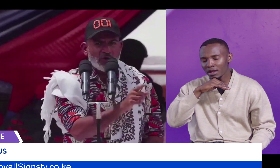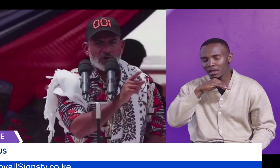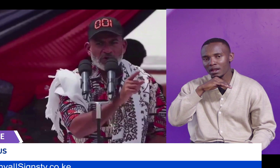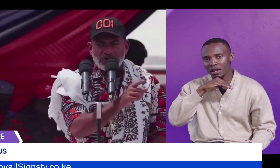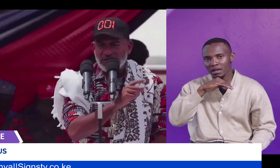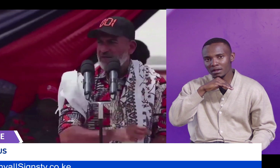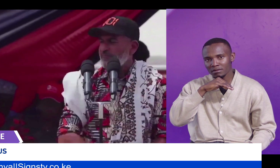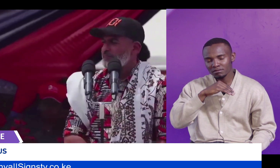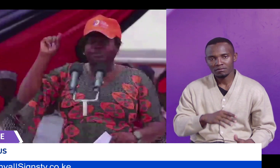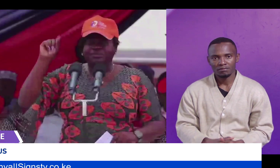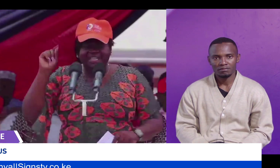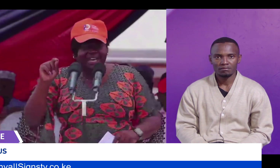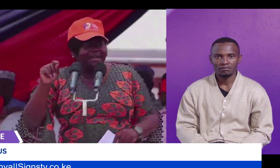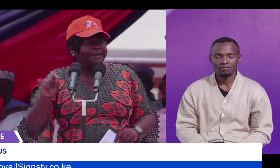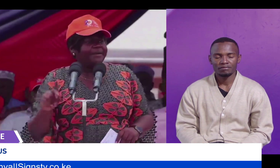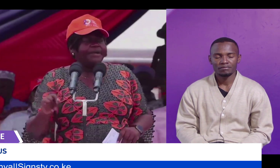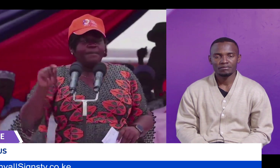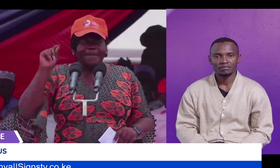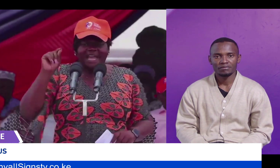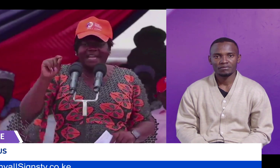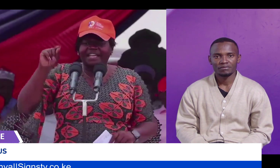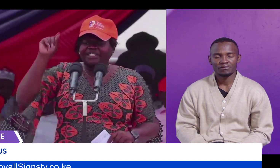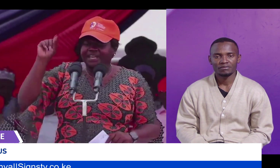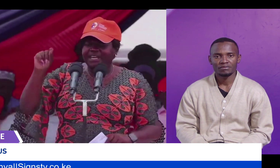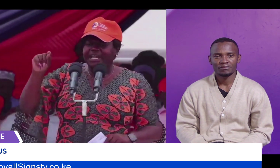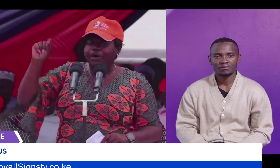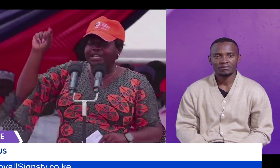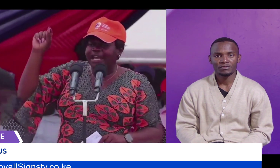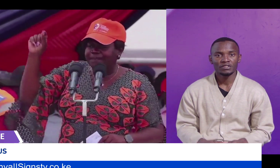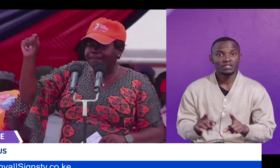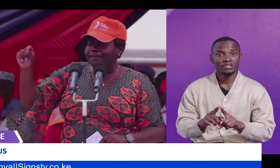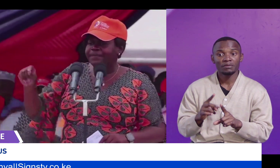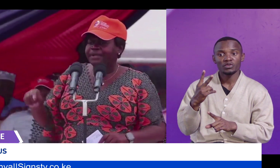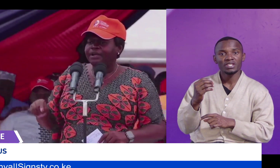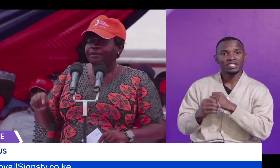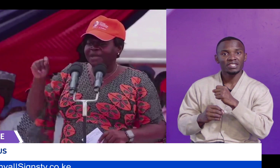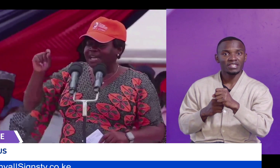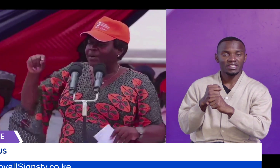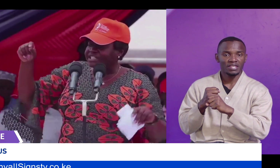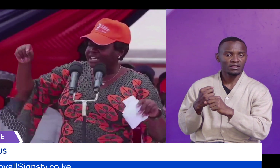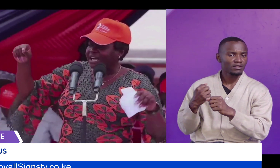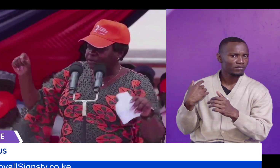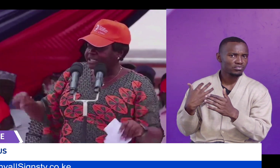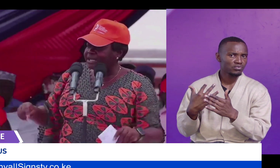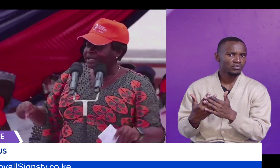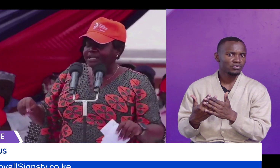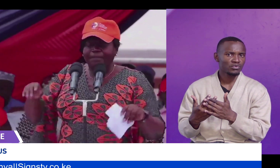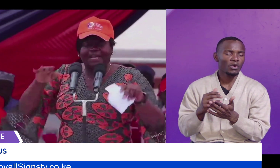Amolo Odinga. Mzia miaka 20 ya ODM bila Wajir County na bila